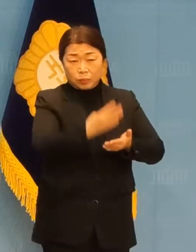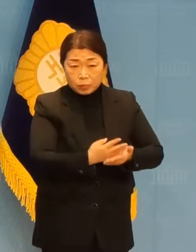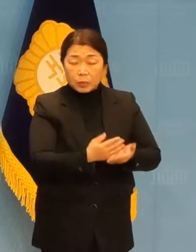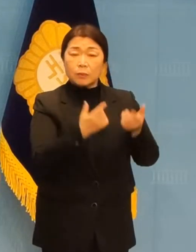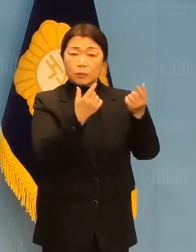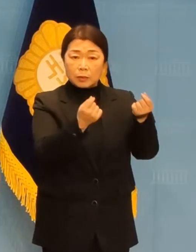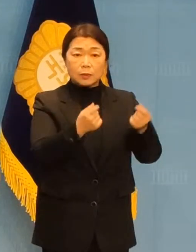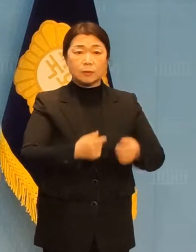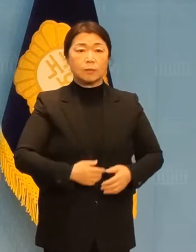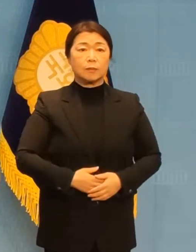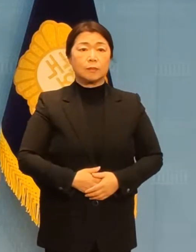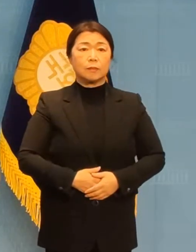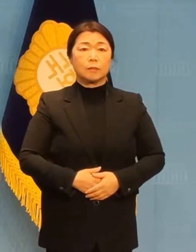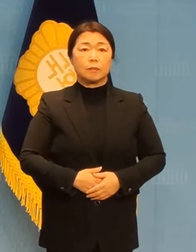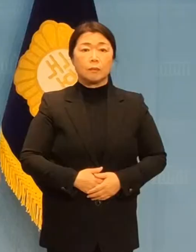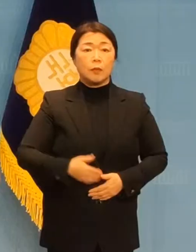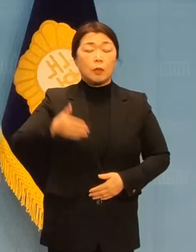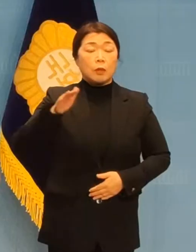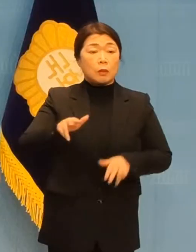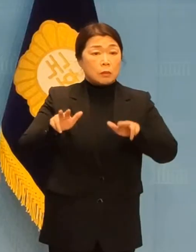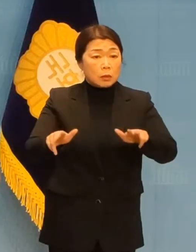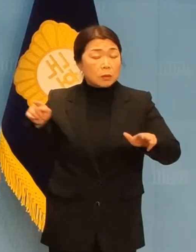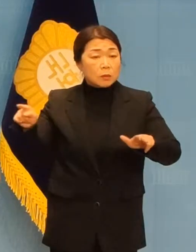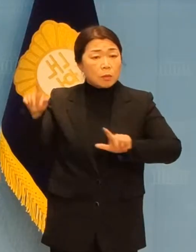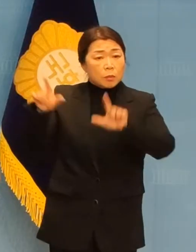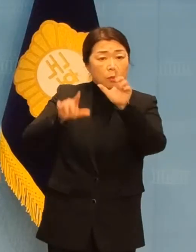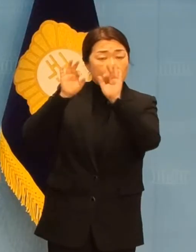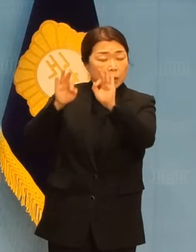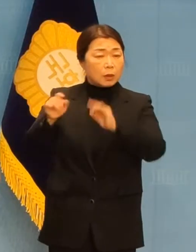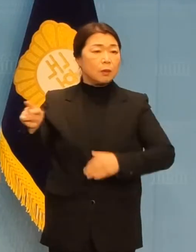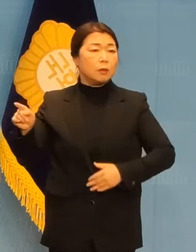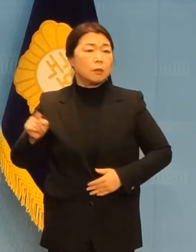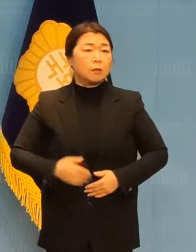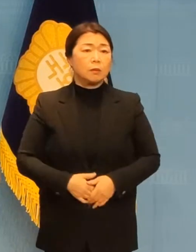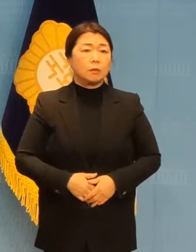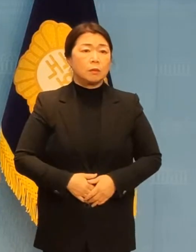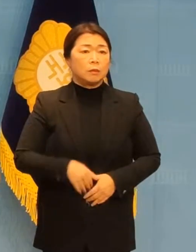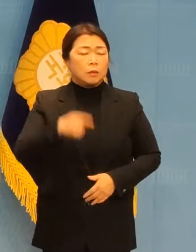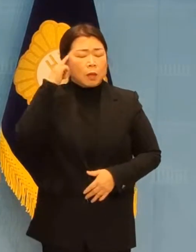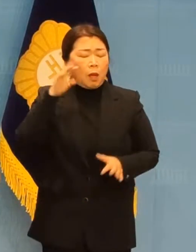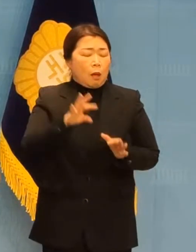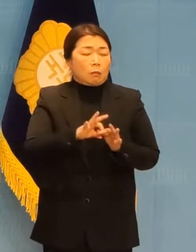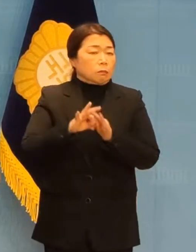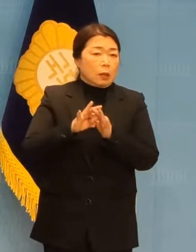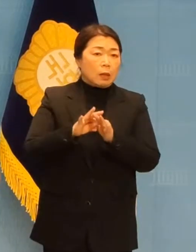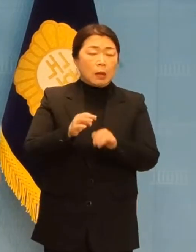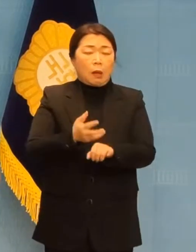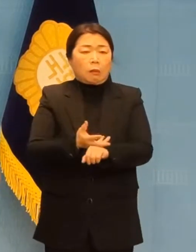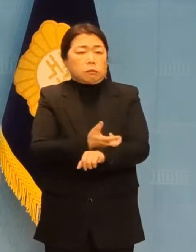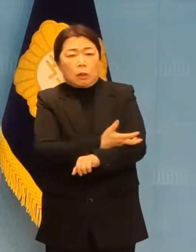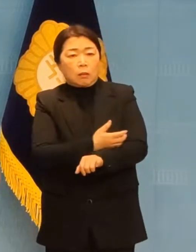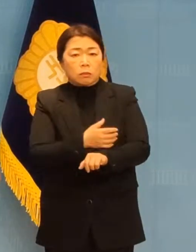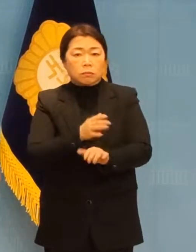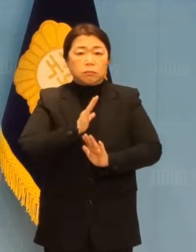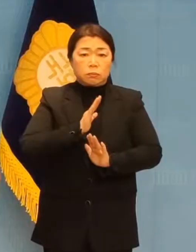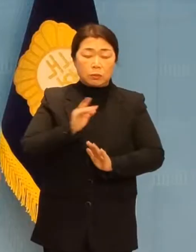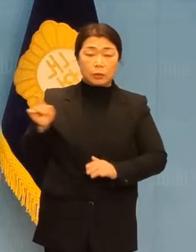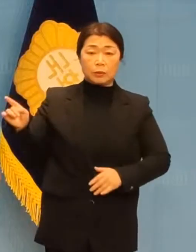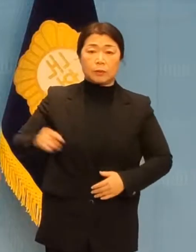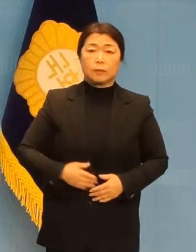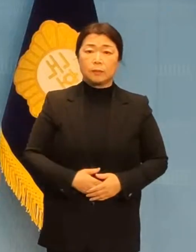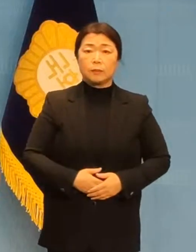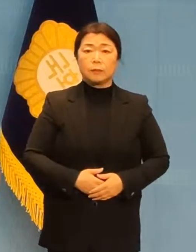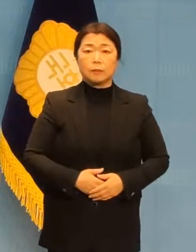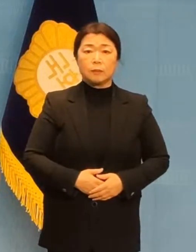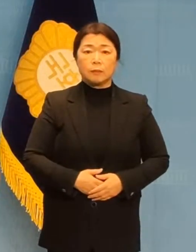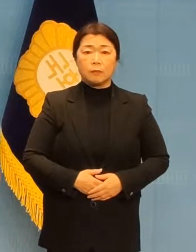아니었습니까? 그런데 이 장면은 어떻습니까? 너무도 섬뜩하지 않습니까? 다시 한번 보십시오.